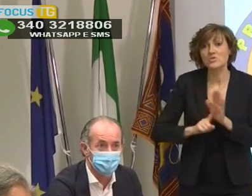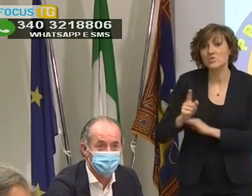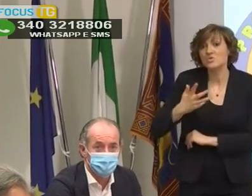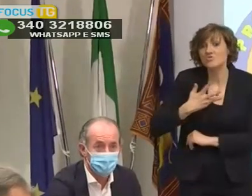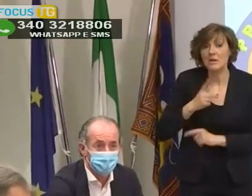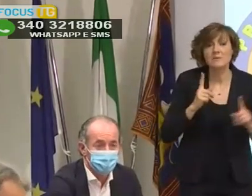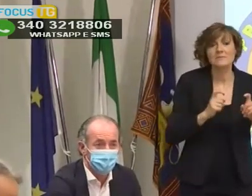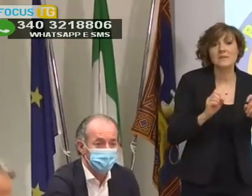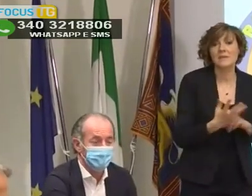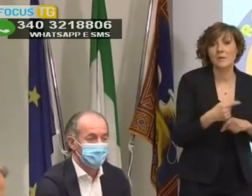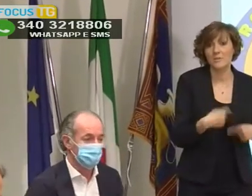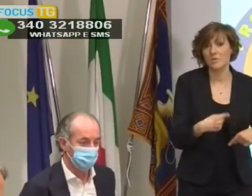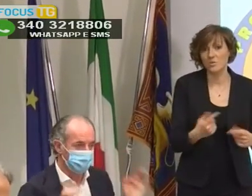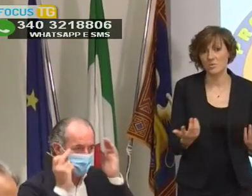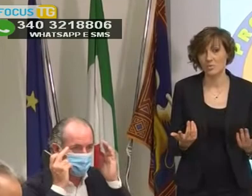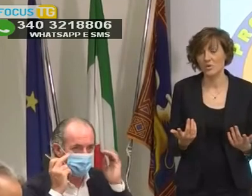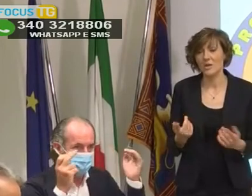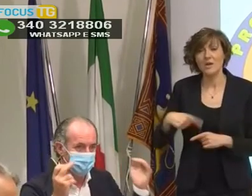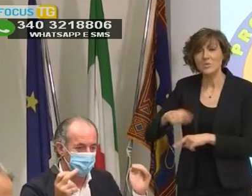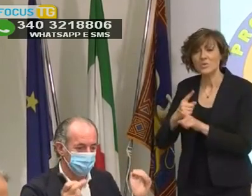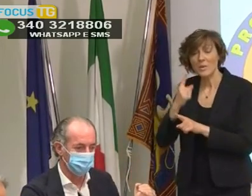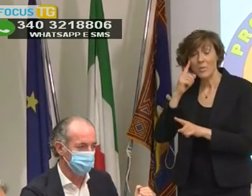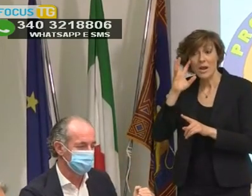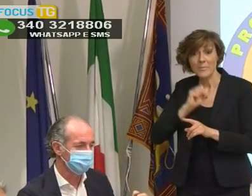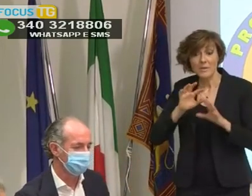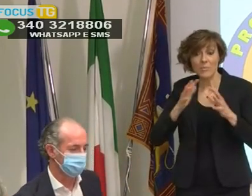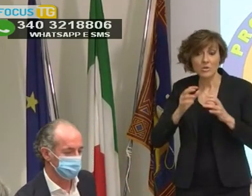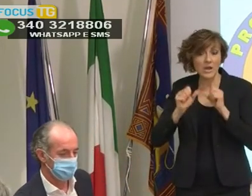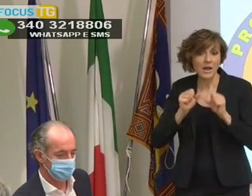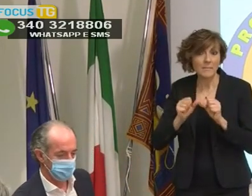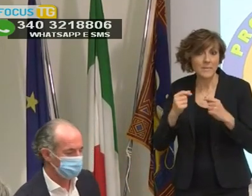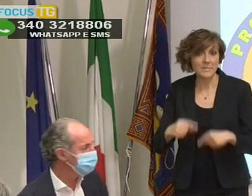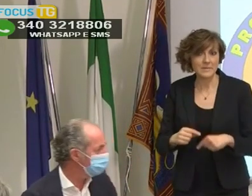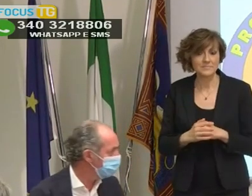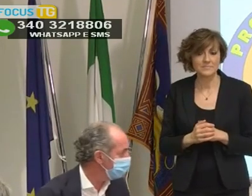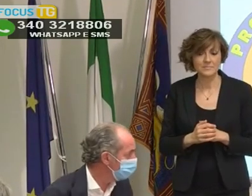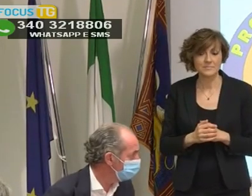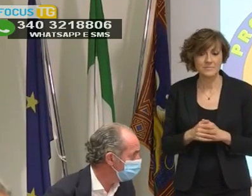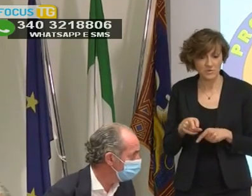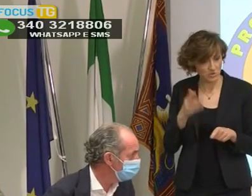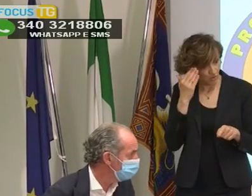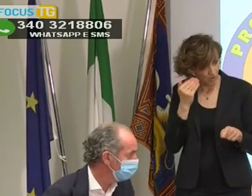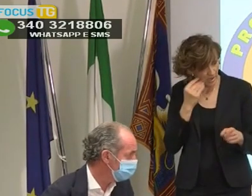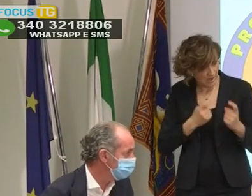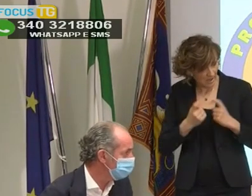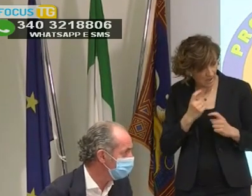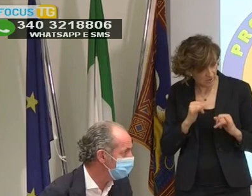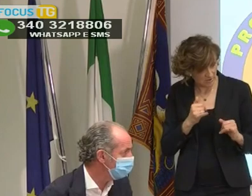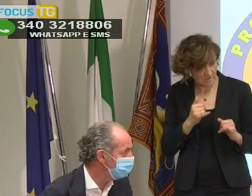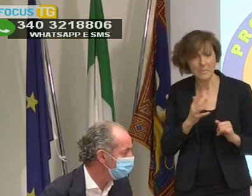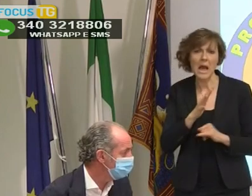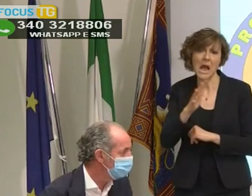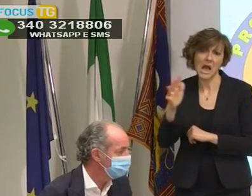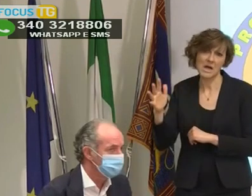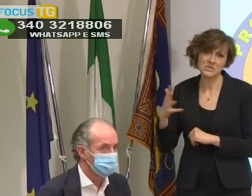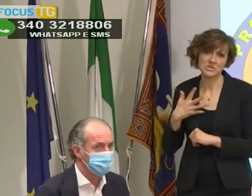test rapido, è inevitabile. Cioè noi dobbiamo capire che sta cambiando il mondo sul controllo. Questo è coreano, detto, no? Sì. Ma ce ne sono anche